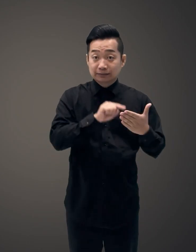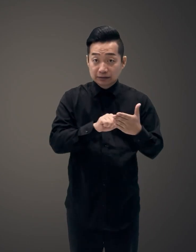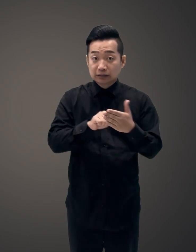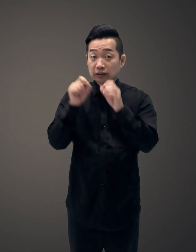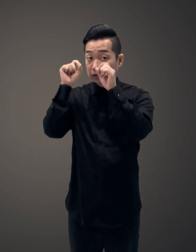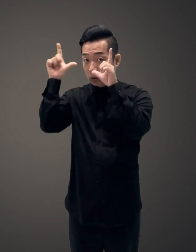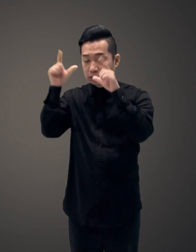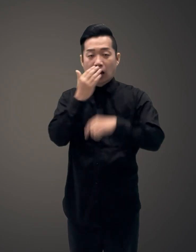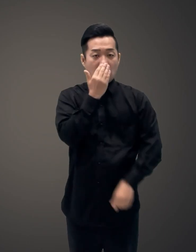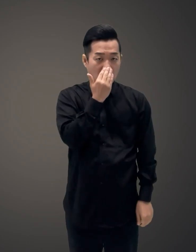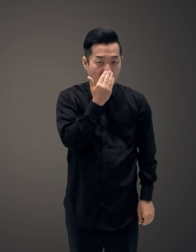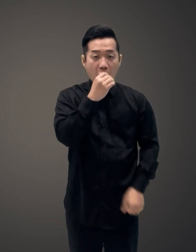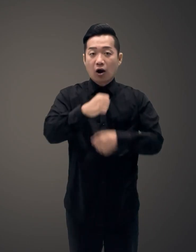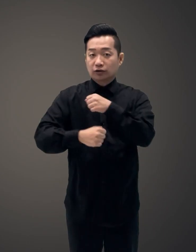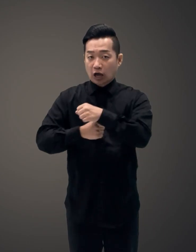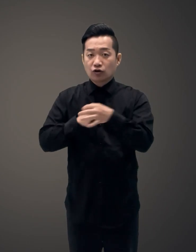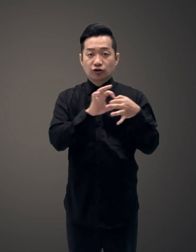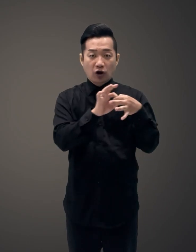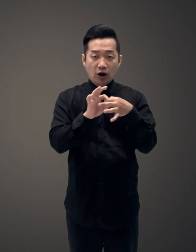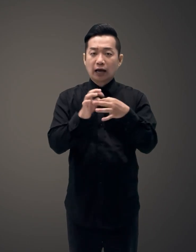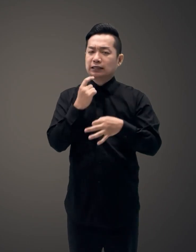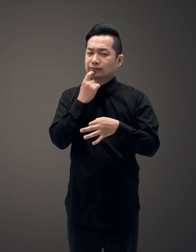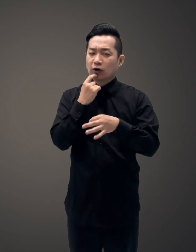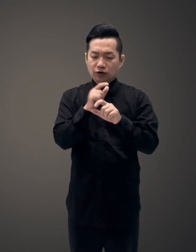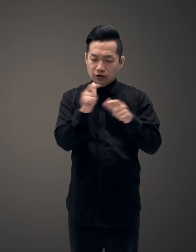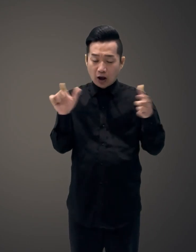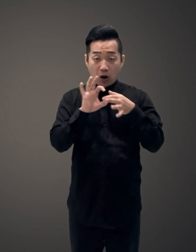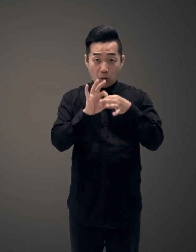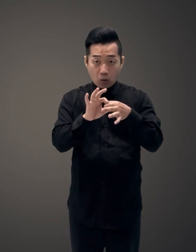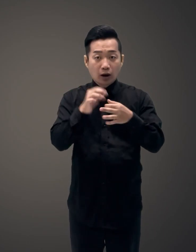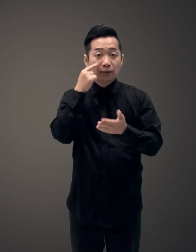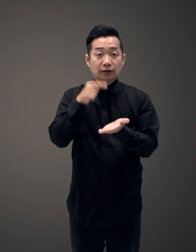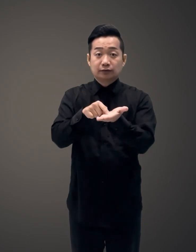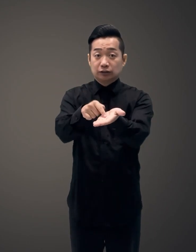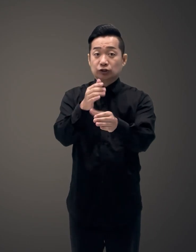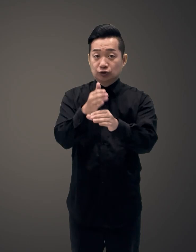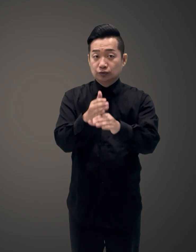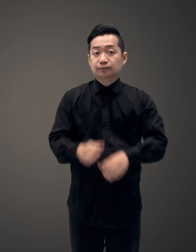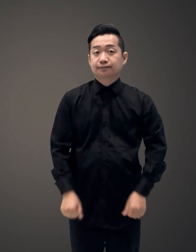심리, 통찰, 겸허, 자율, 연계, 집념을 통해 제시한다.